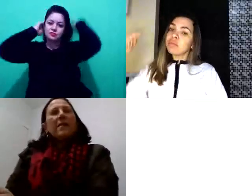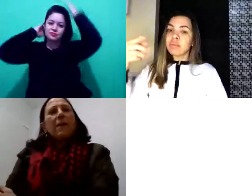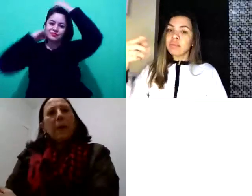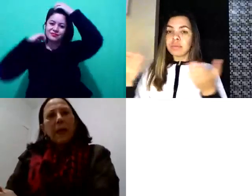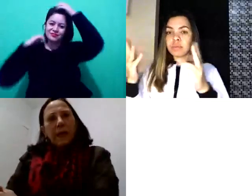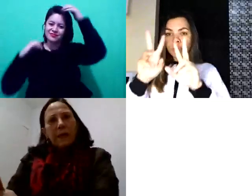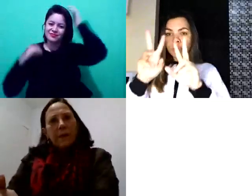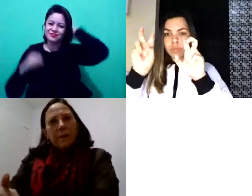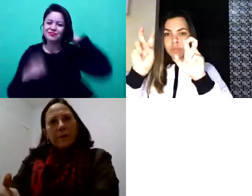das disciplinas